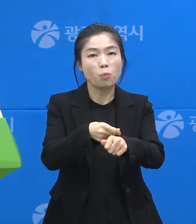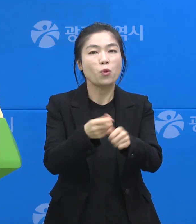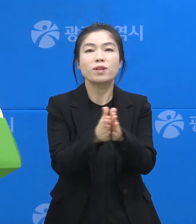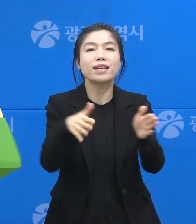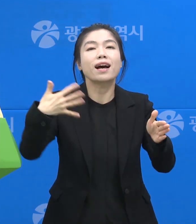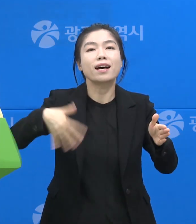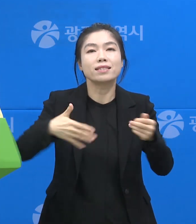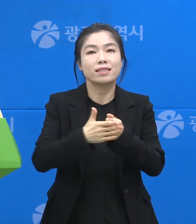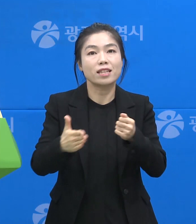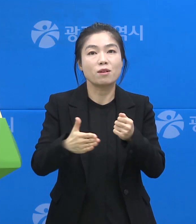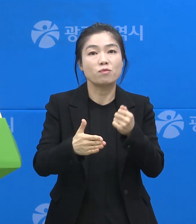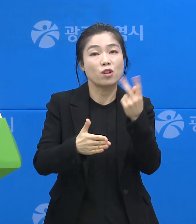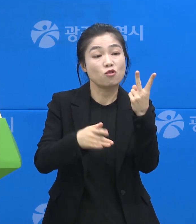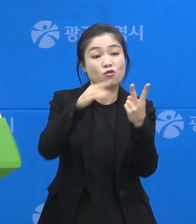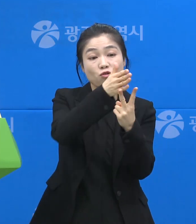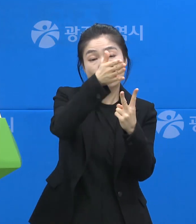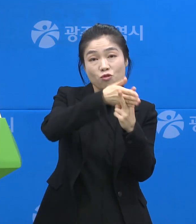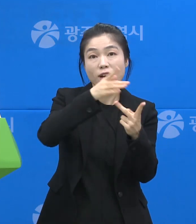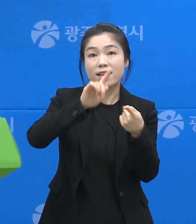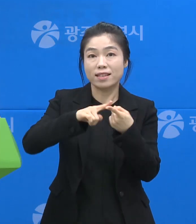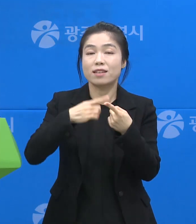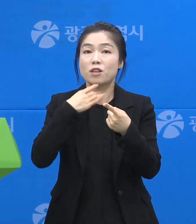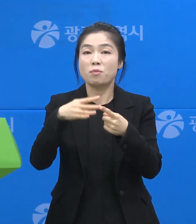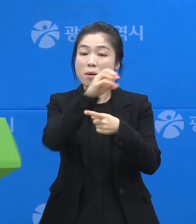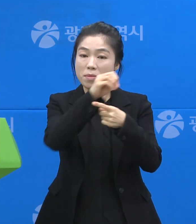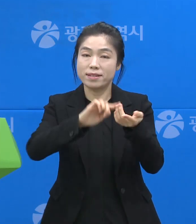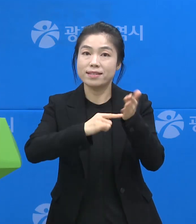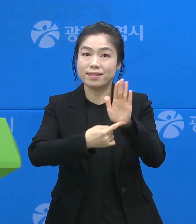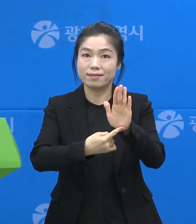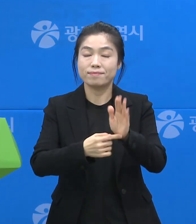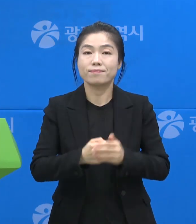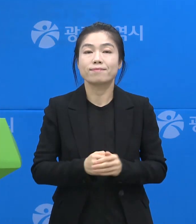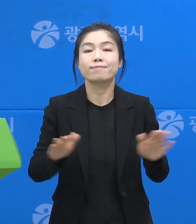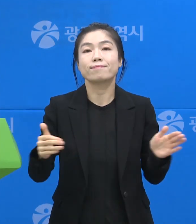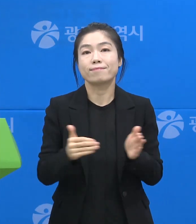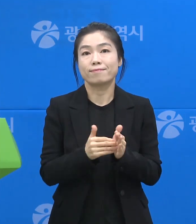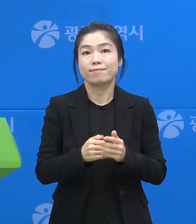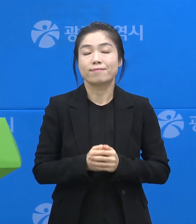않았기 때문에 이 두 연령대에 대해서만 퍼센트가 나와 있음을 알려드립니다. 이상입니다.